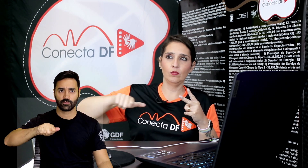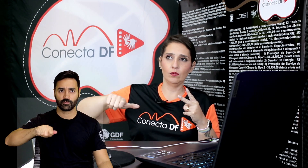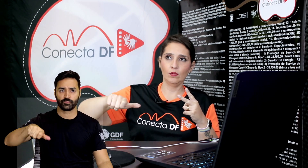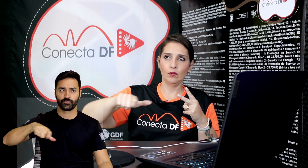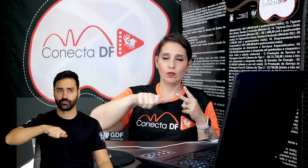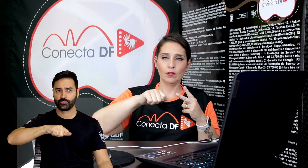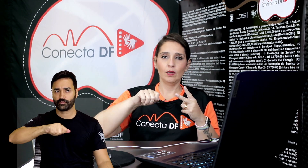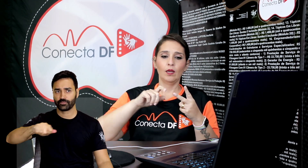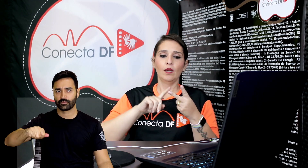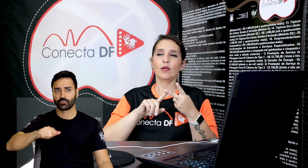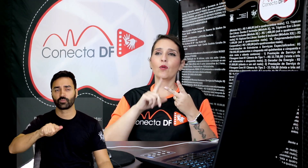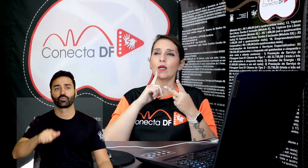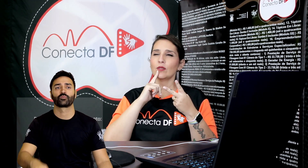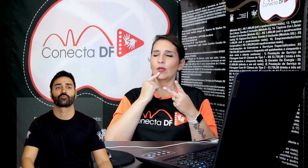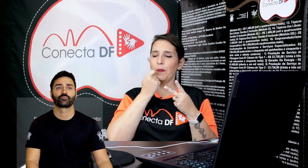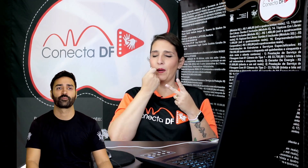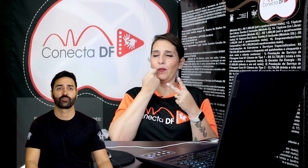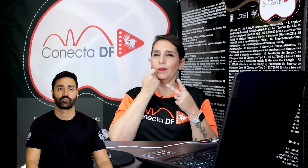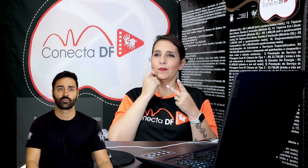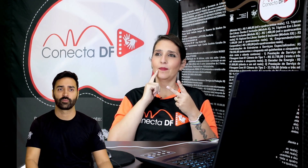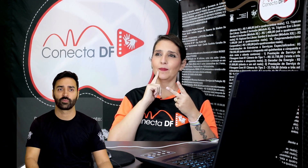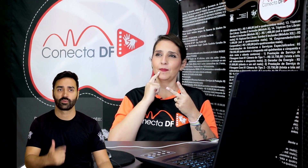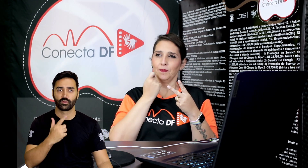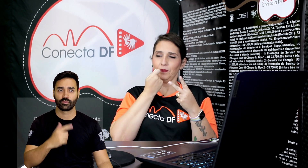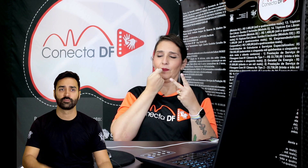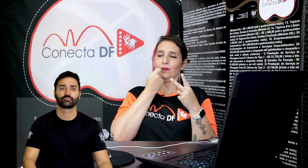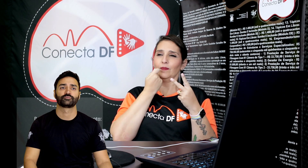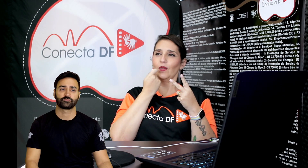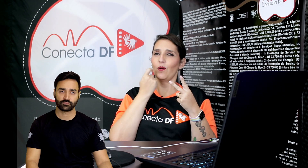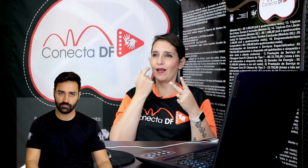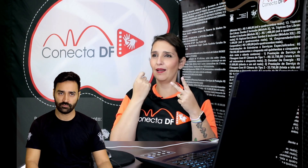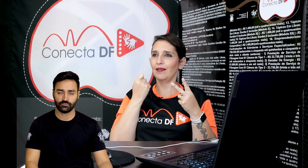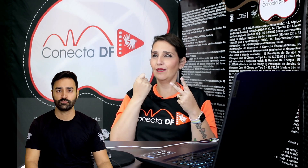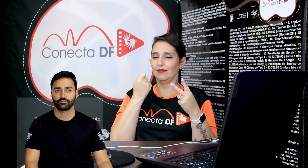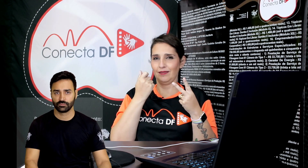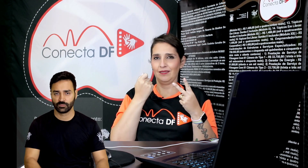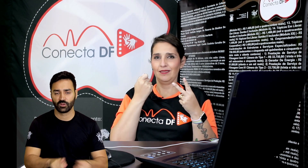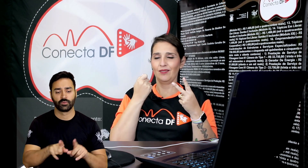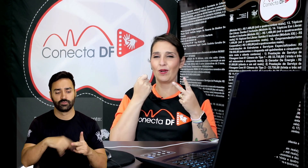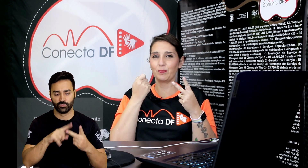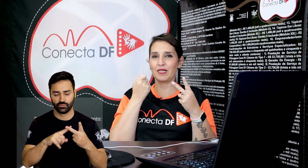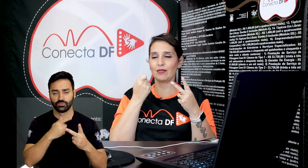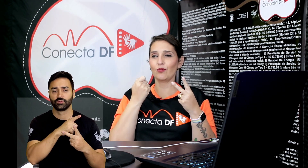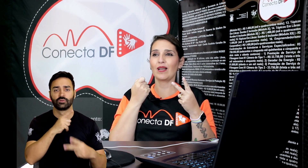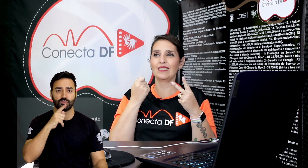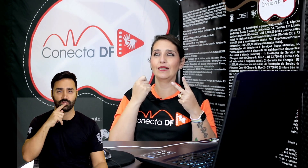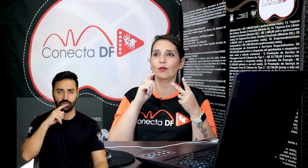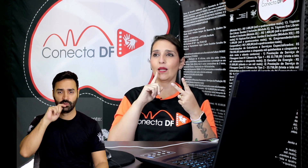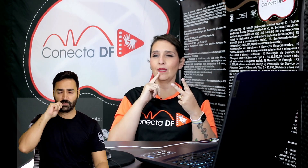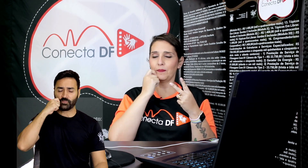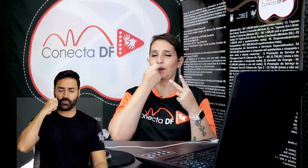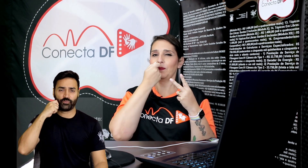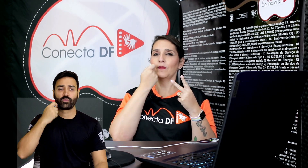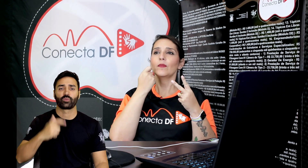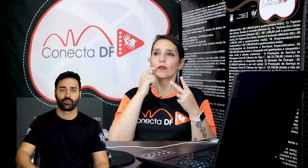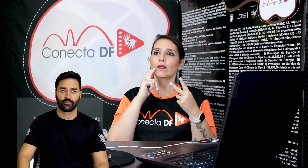limão. E eu conheço limão, com a expressão do azedo,